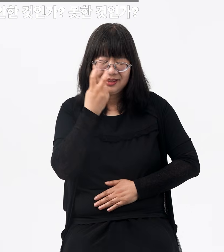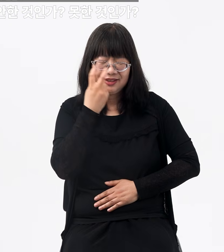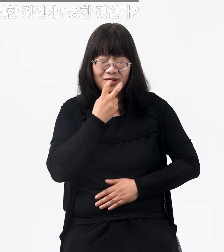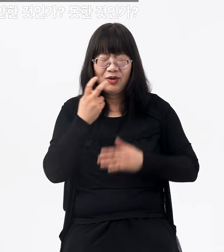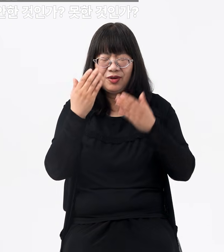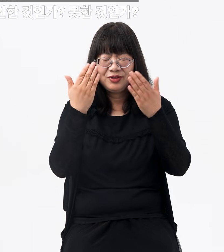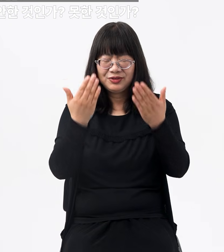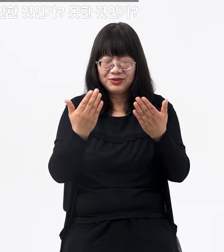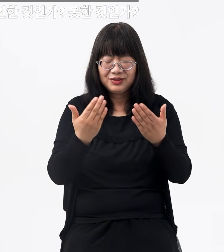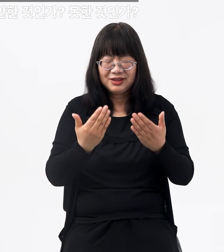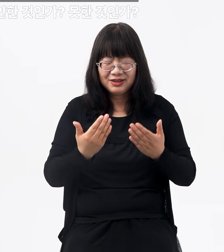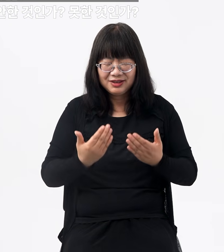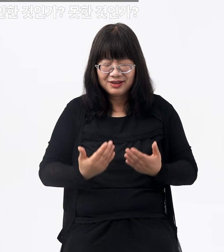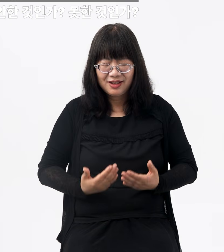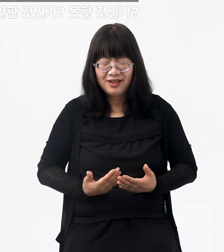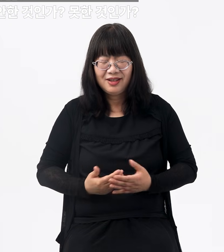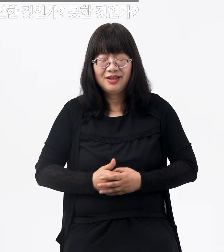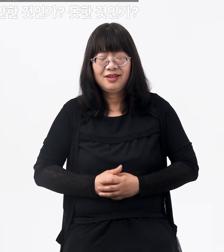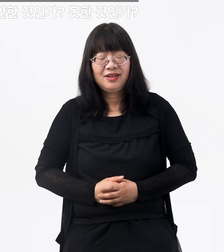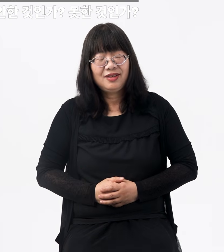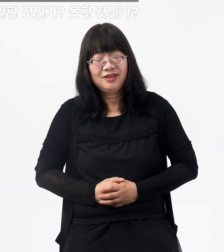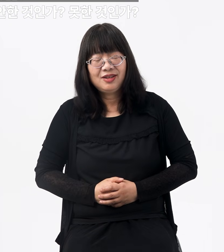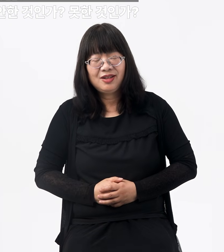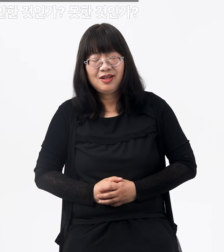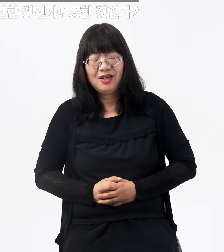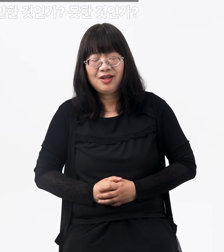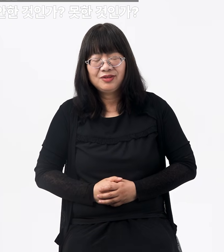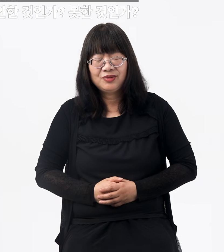하나님이 지켜주시네.